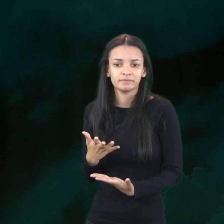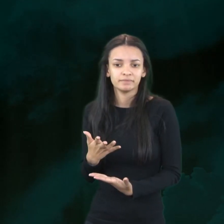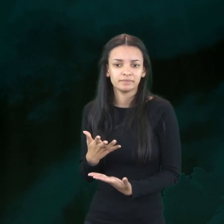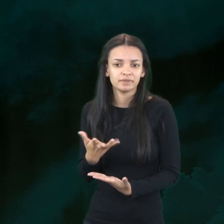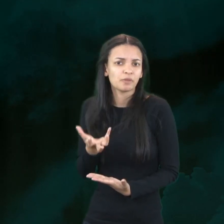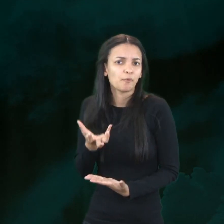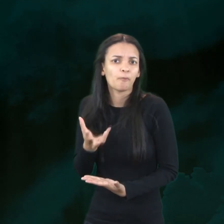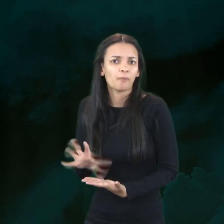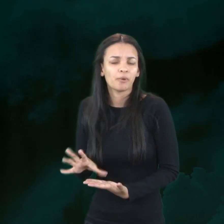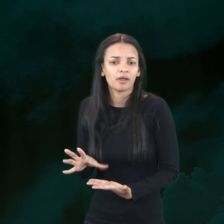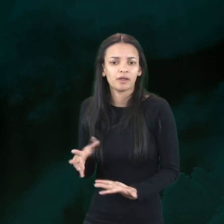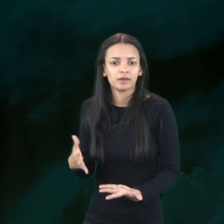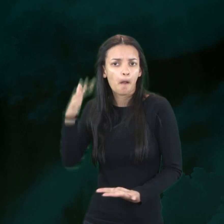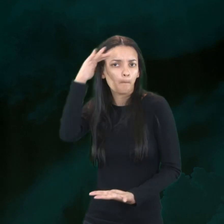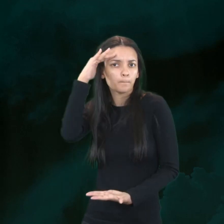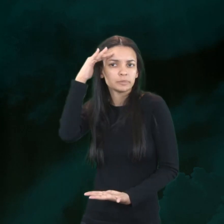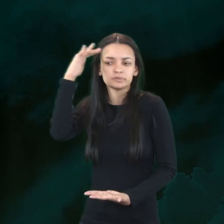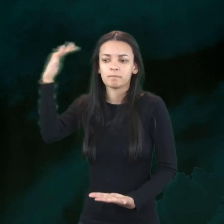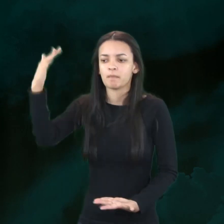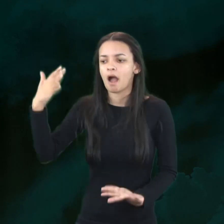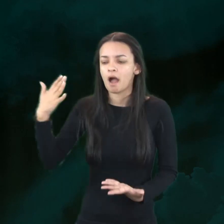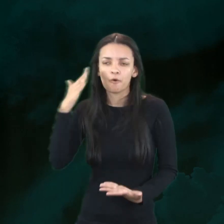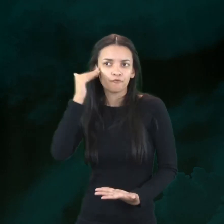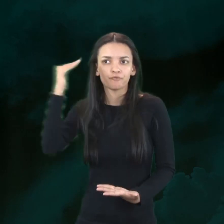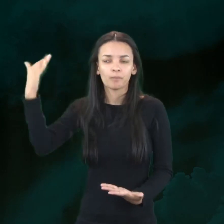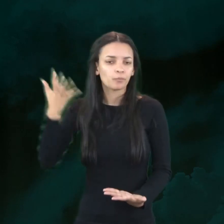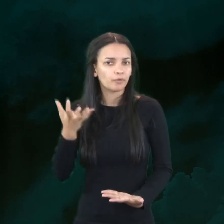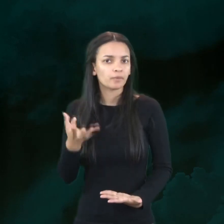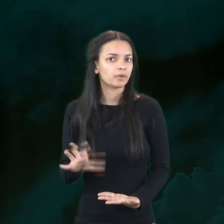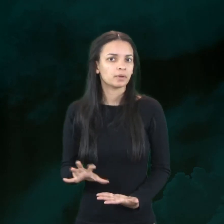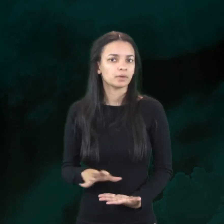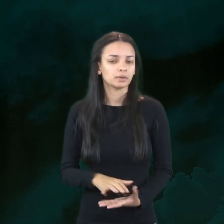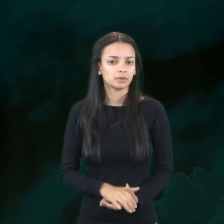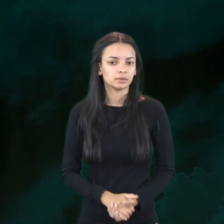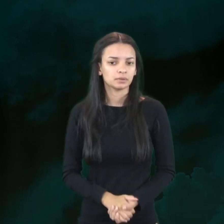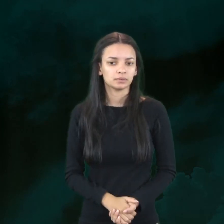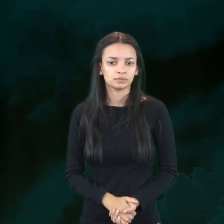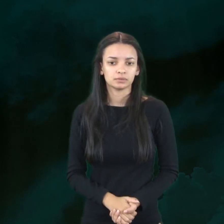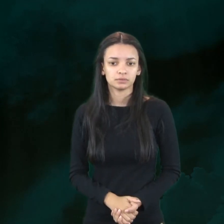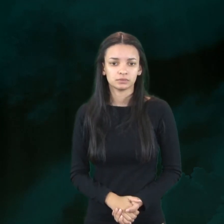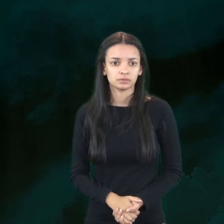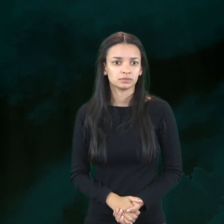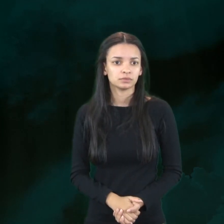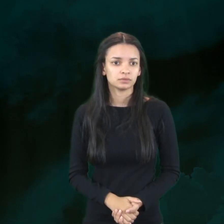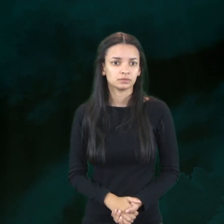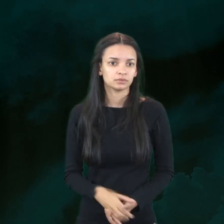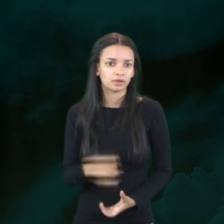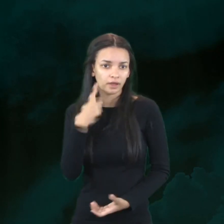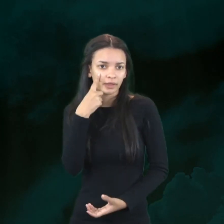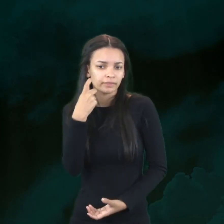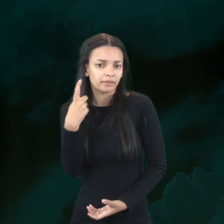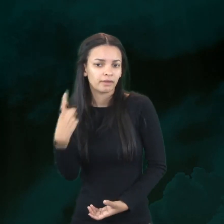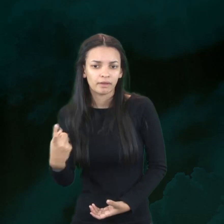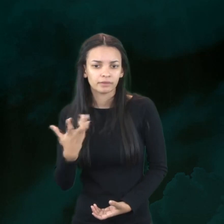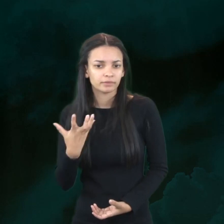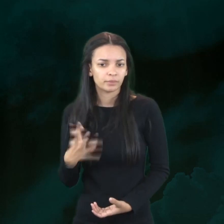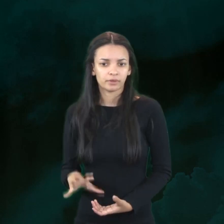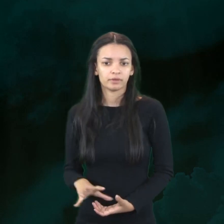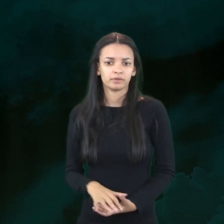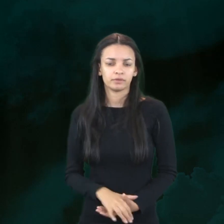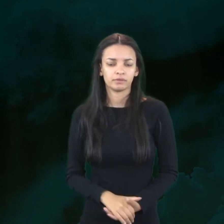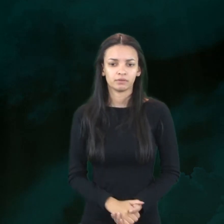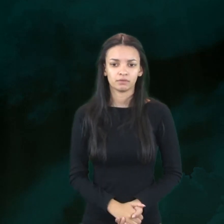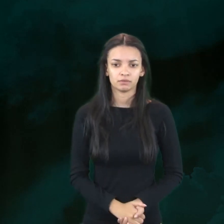não. Ó Senhor Jesus. Então, que o Senhor possa